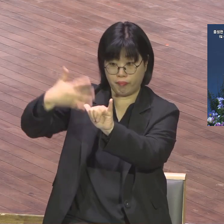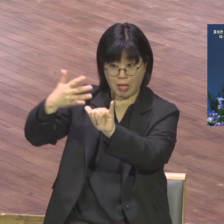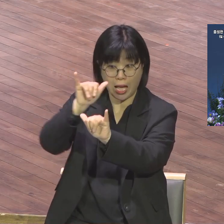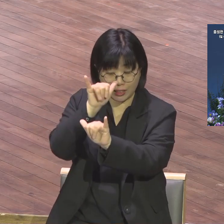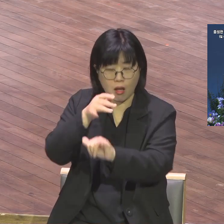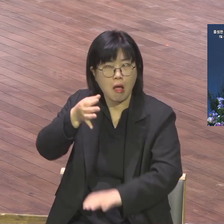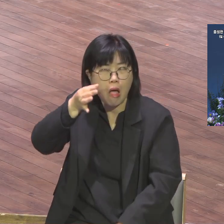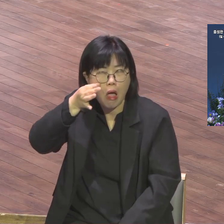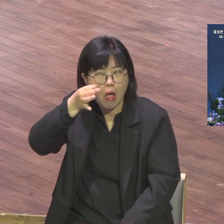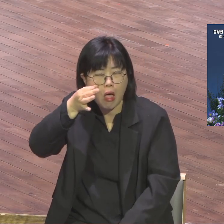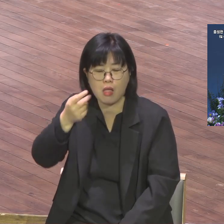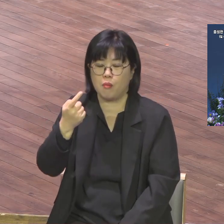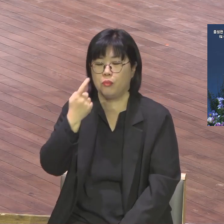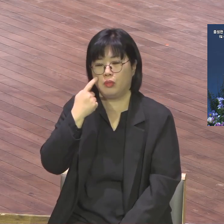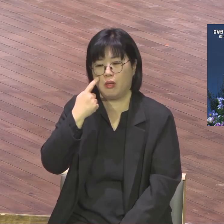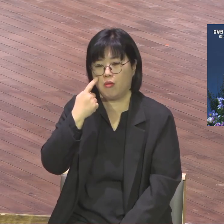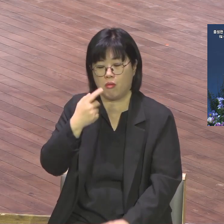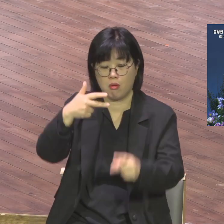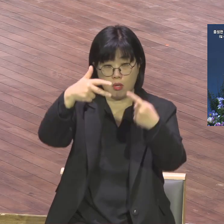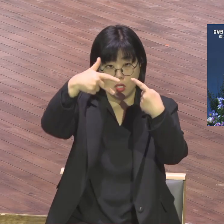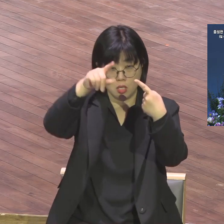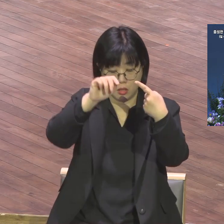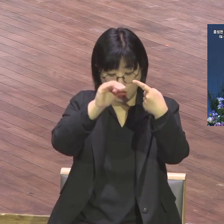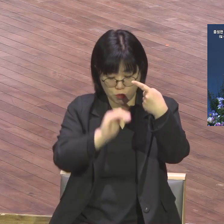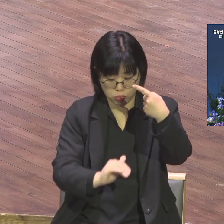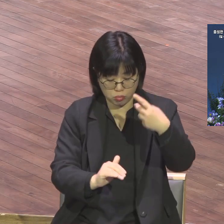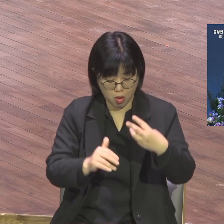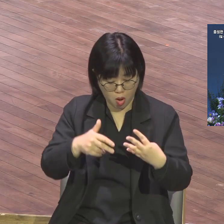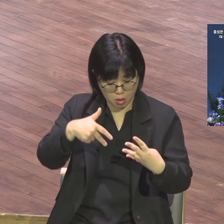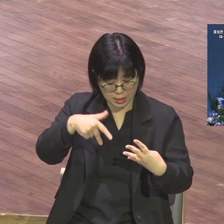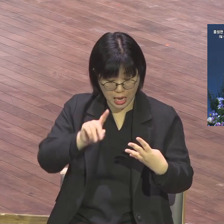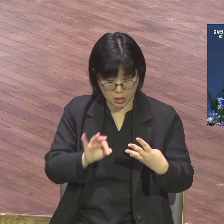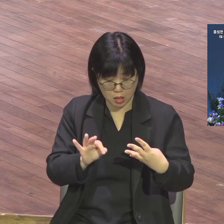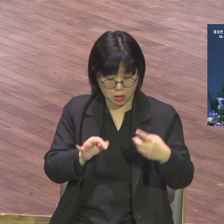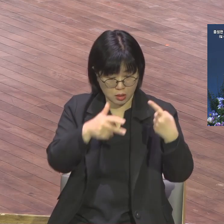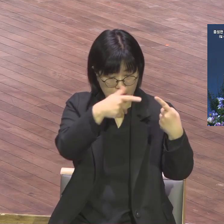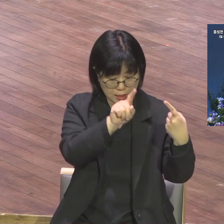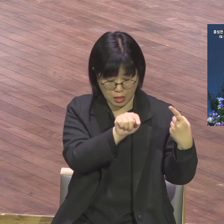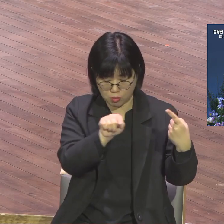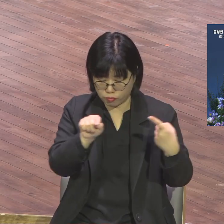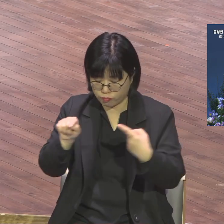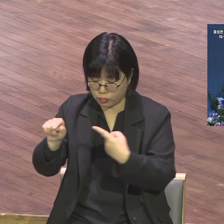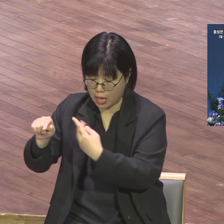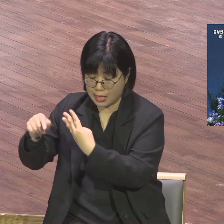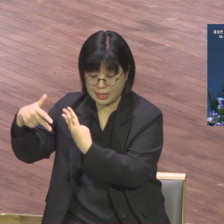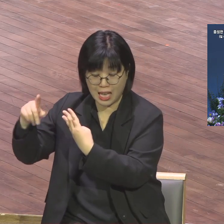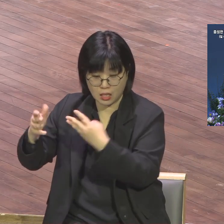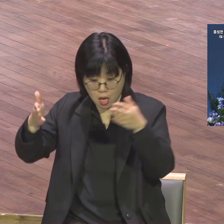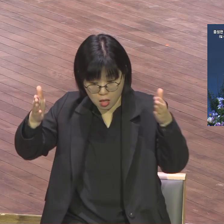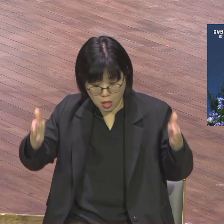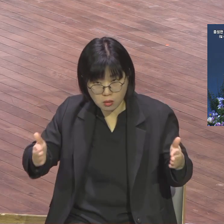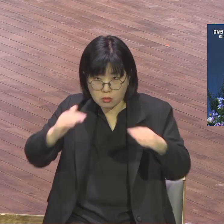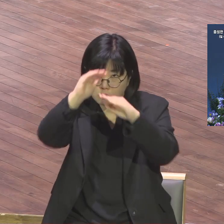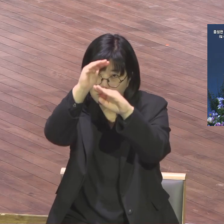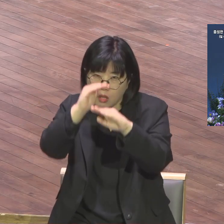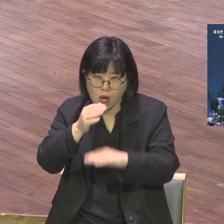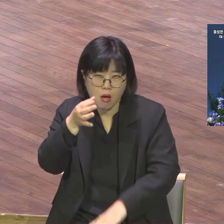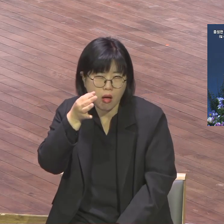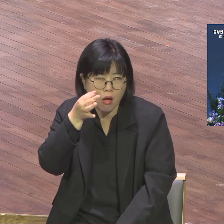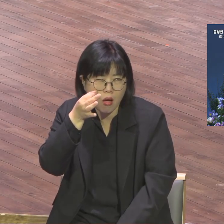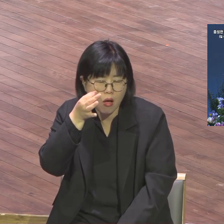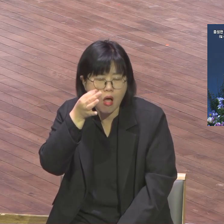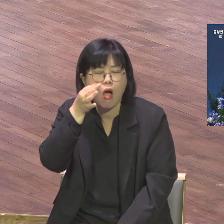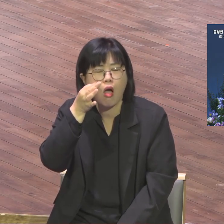빌립보서가 강조하고 있는 복음으로 충만하고 풍성히 누리는 기쁨,